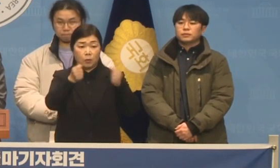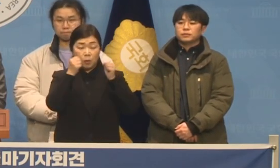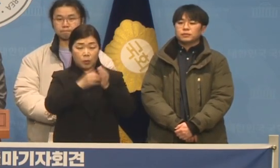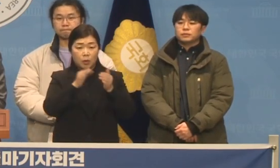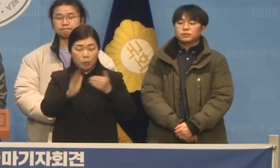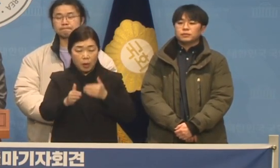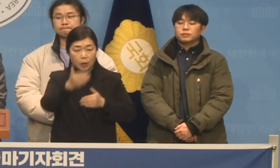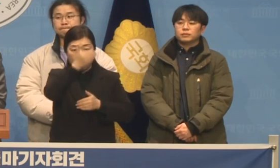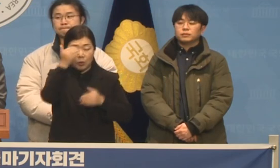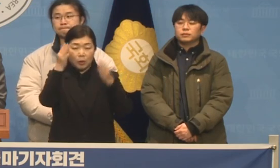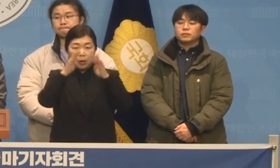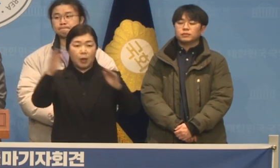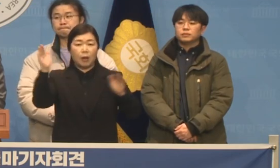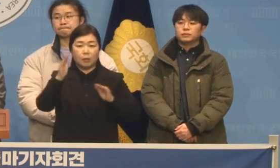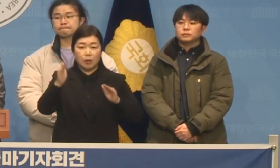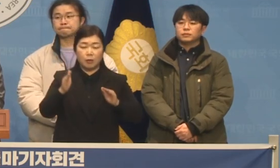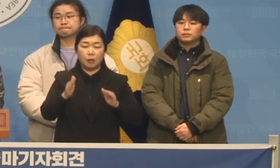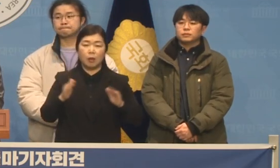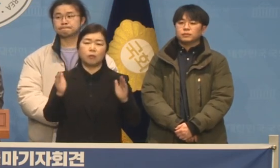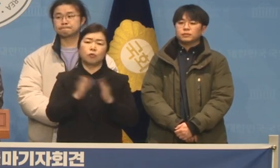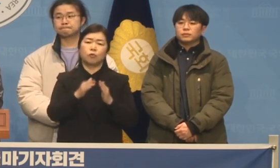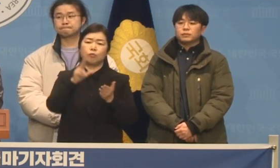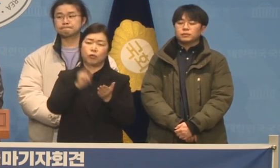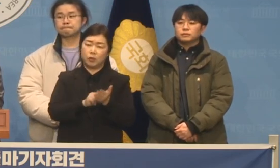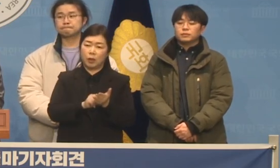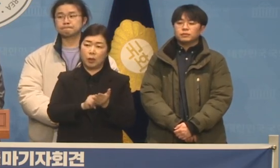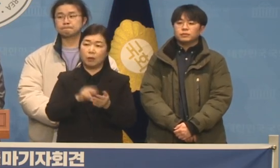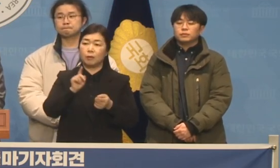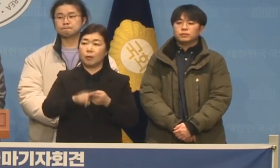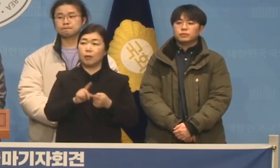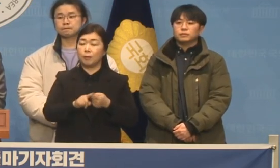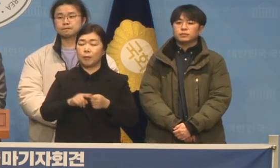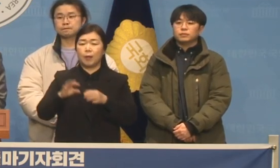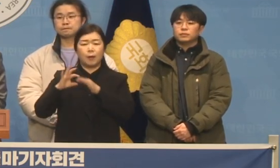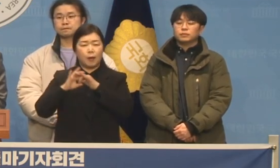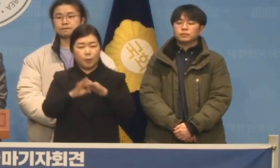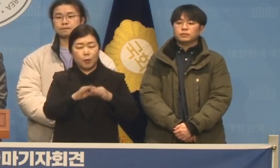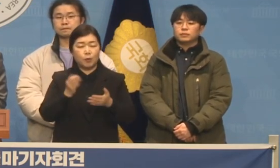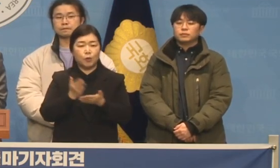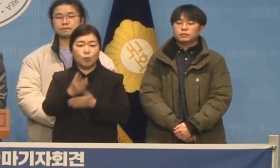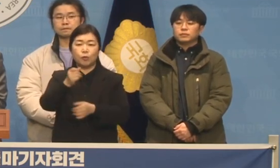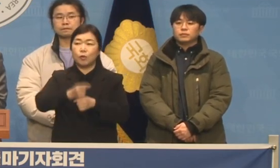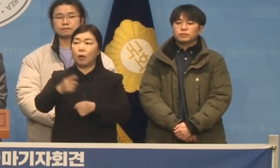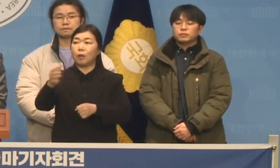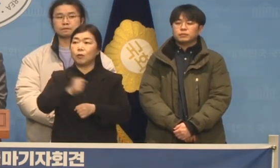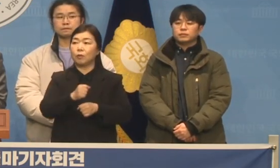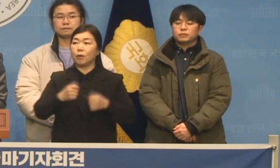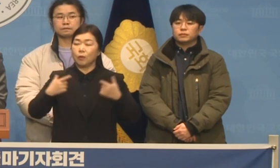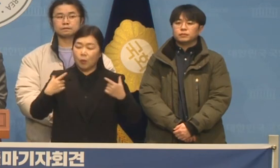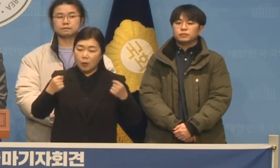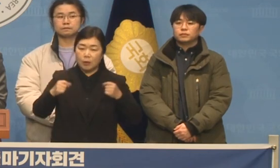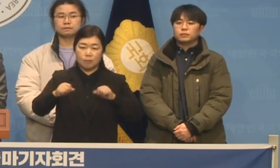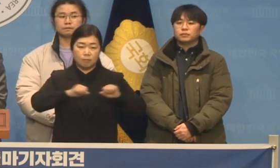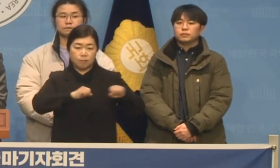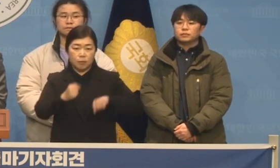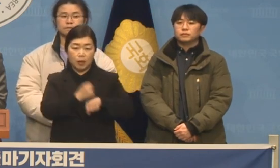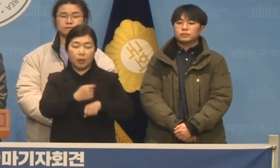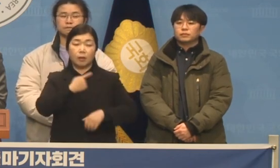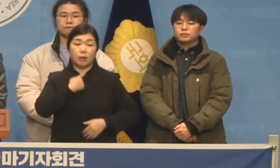계속 청년 대학생들의 주거권 문제에 전문성을 가지고 일관되게 왕성한